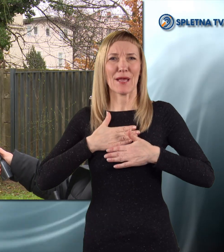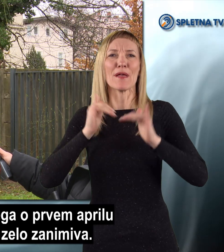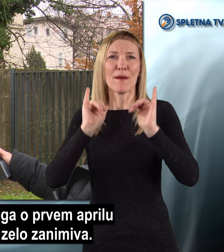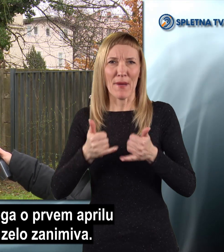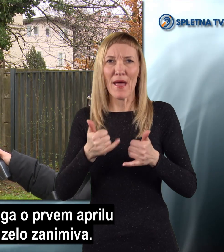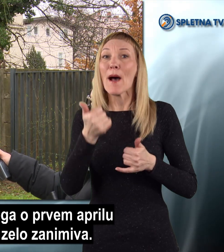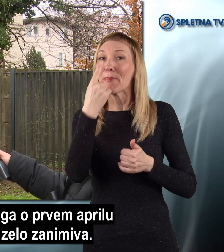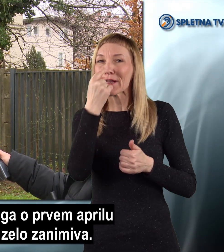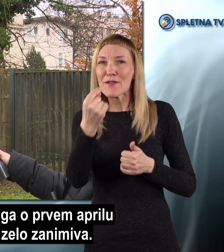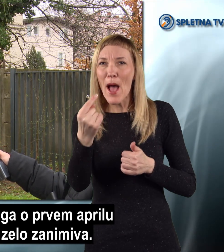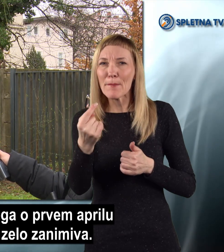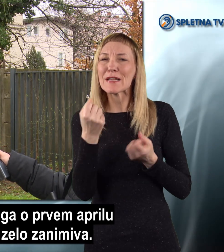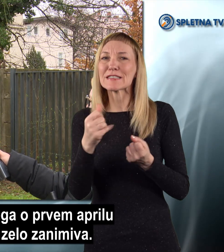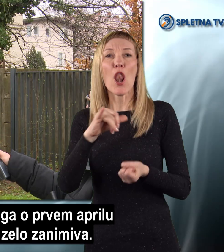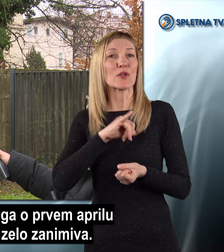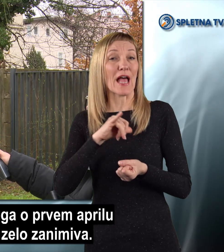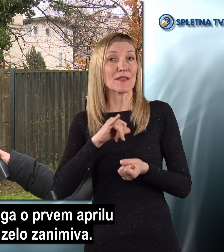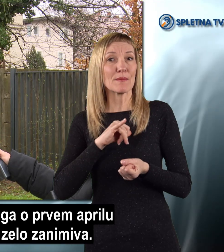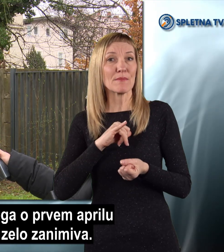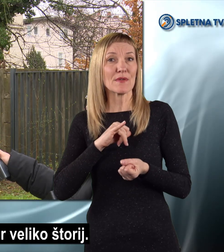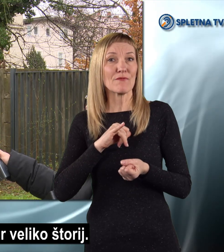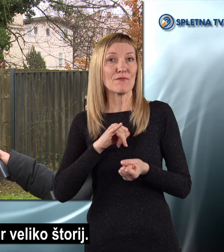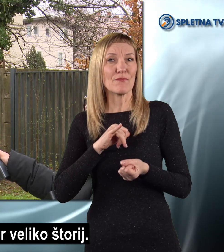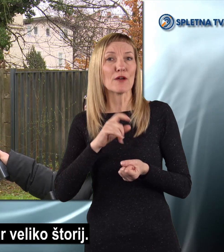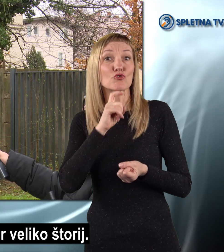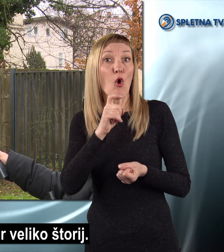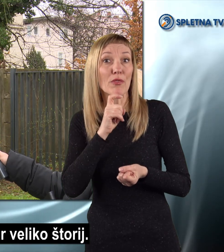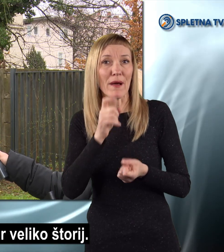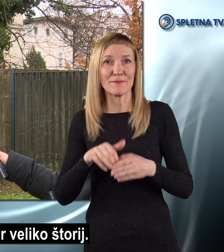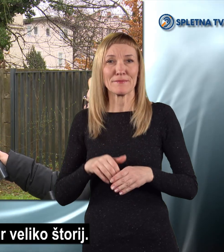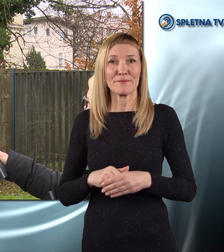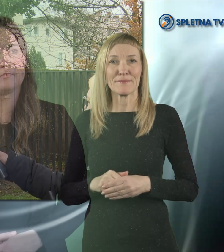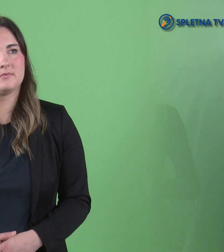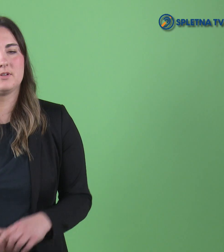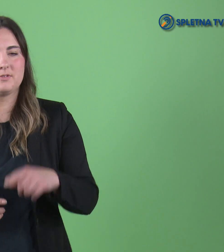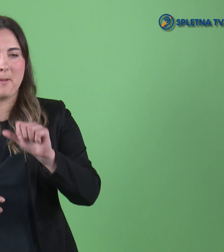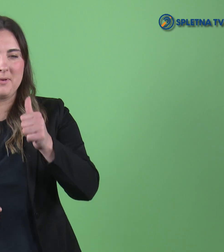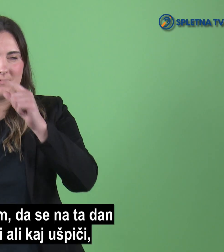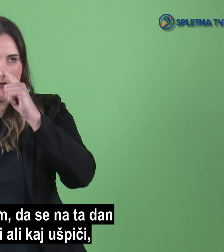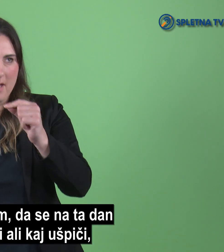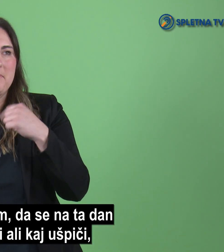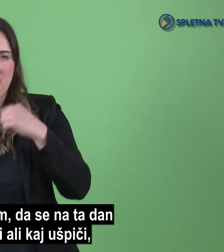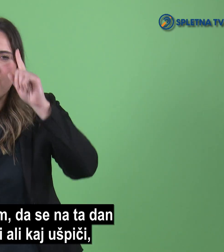zbudim, ampak ja, šega v 1. aprilu mi je tako zelo zanimiva. Je bilo kar veliko štoris.